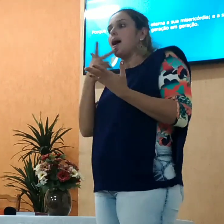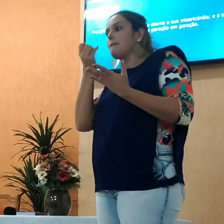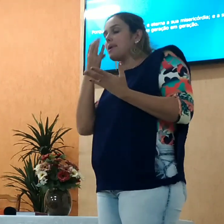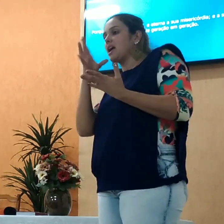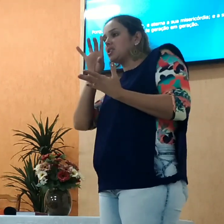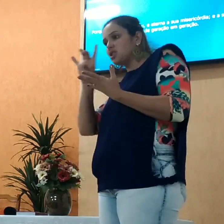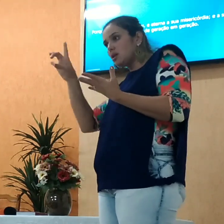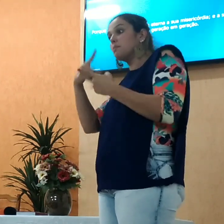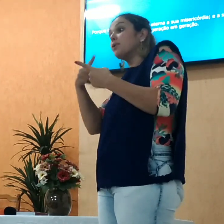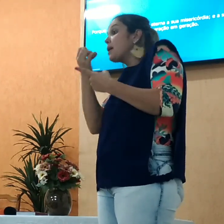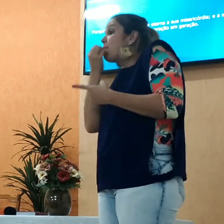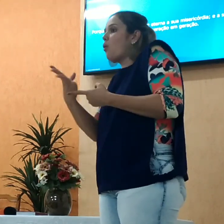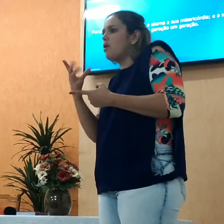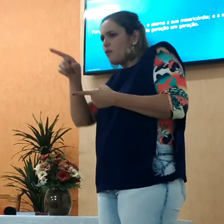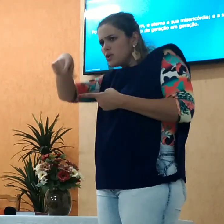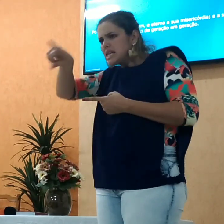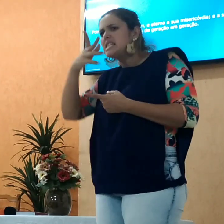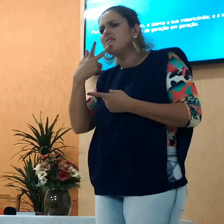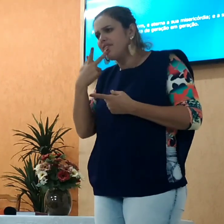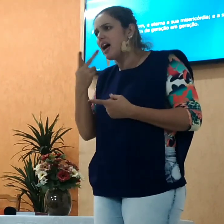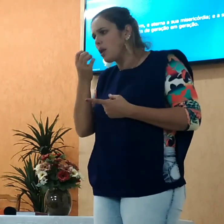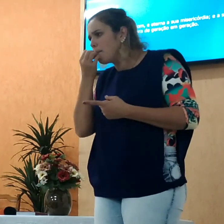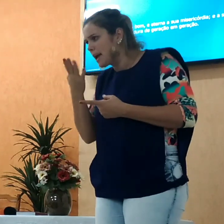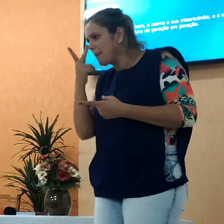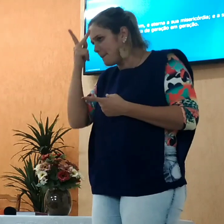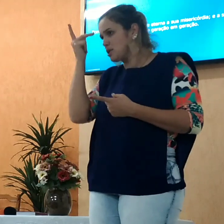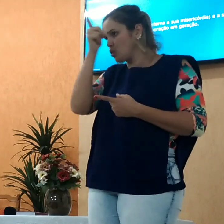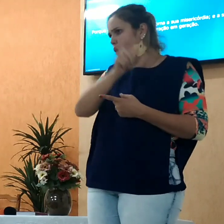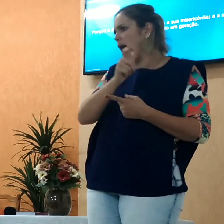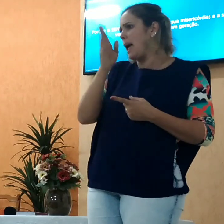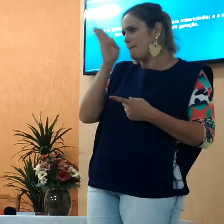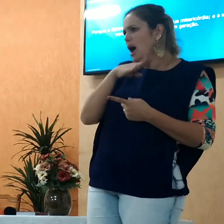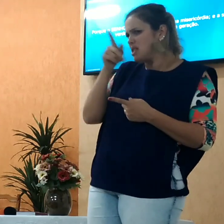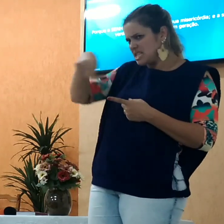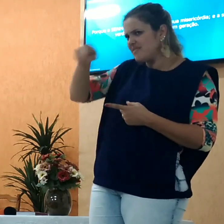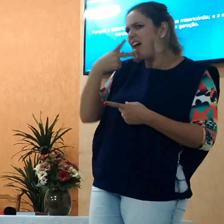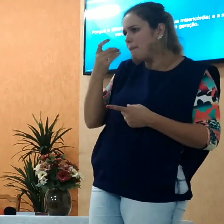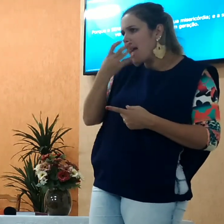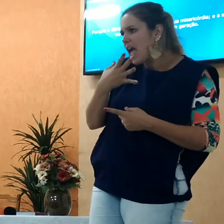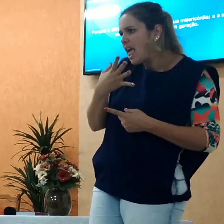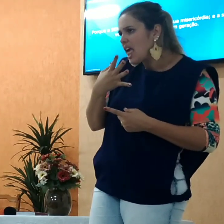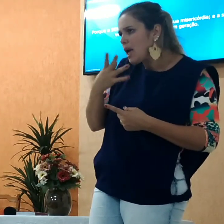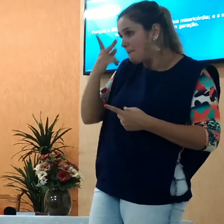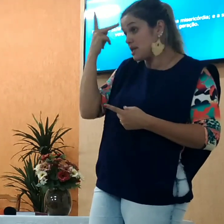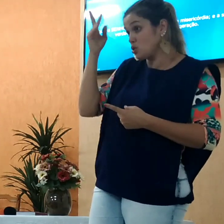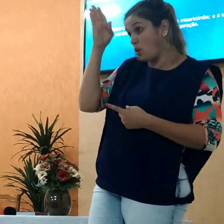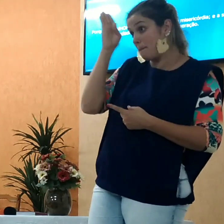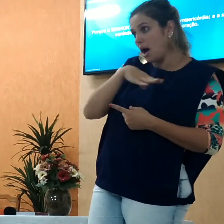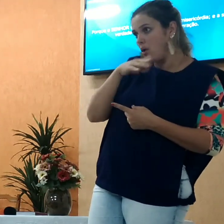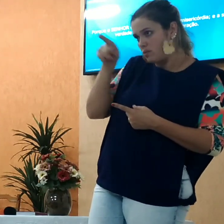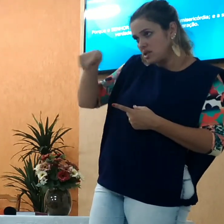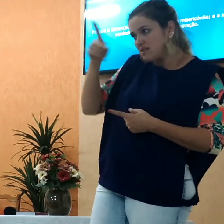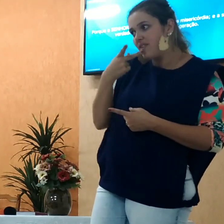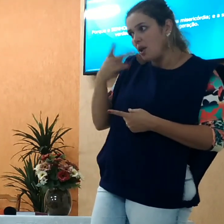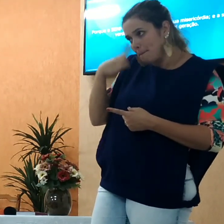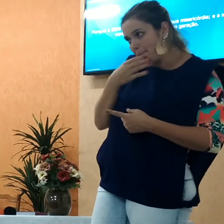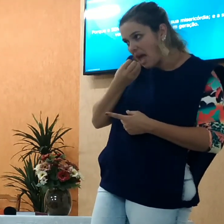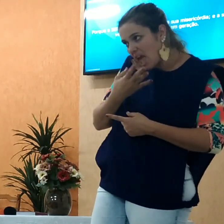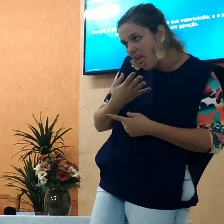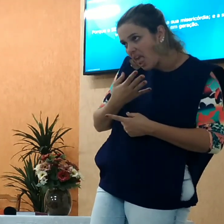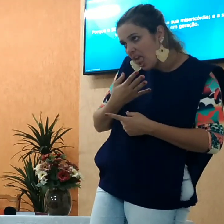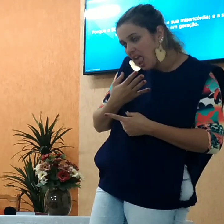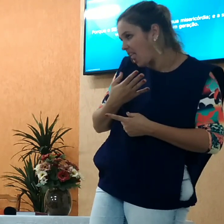de uma pessoa que é má, você vai falar mal de uma pessoa que é má. Mas de Deus vamos bendizer o seu nome, porque Ele é bom, Ele fez